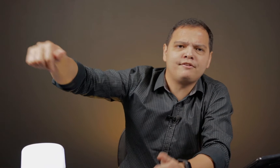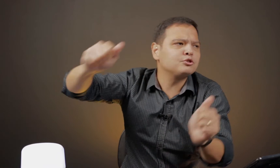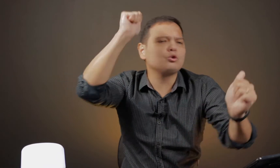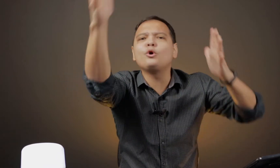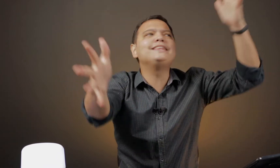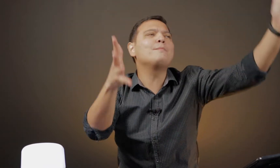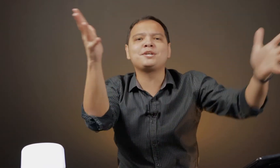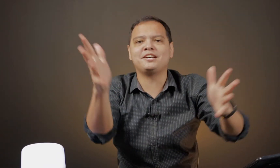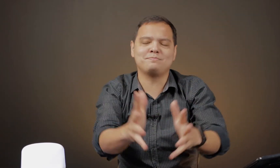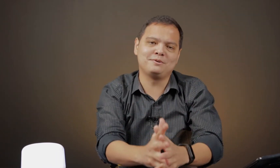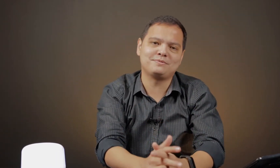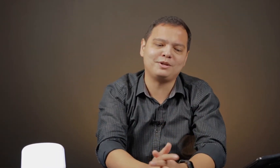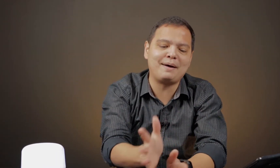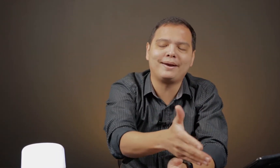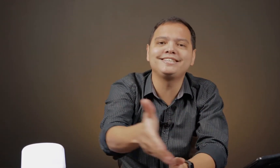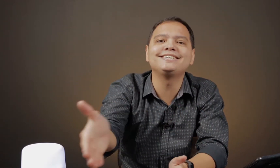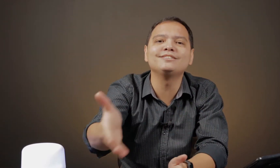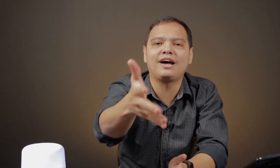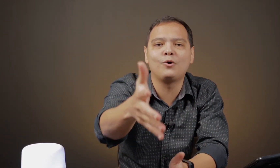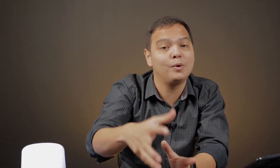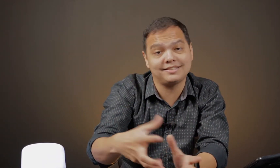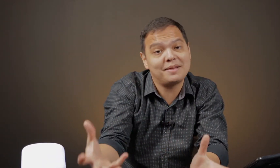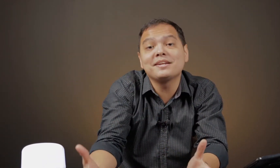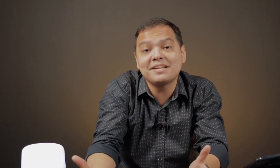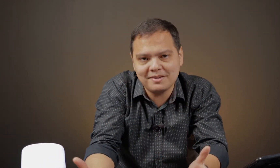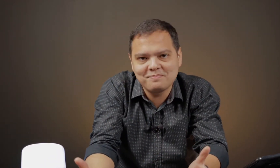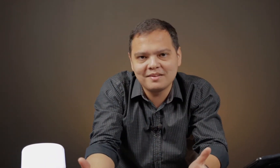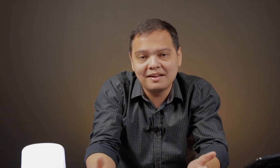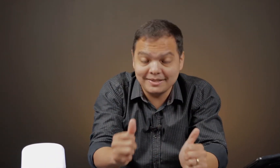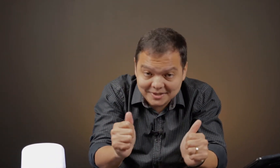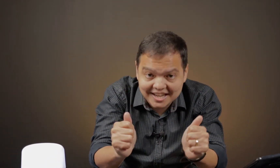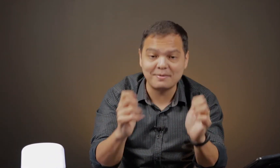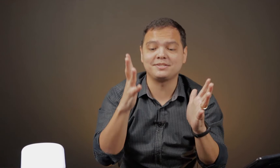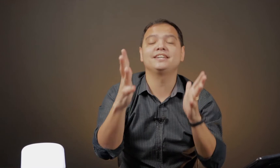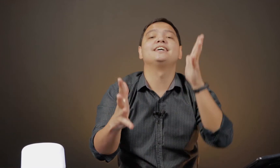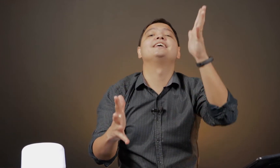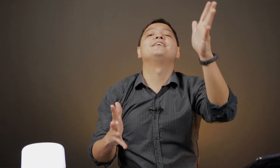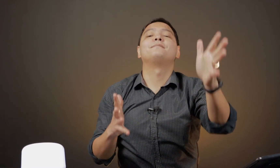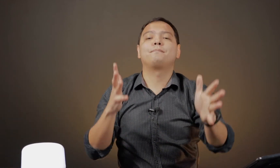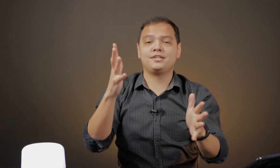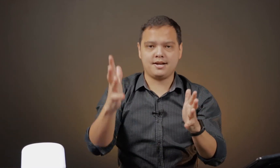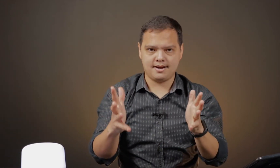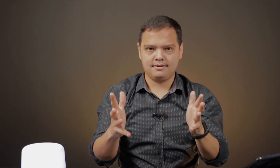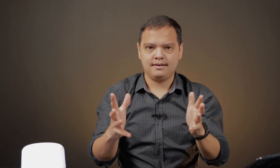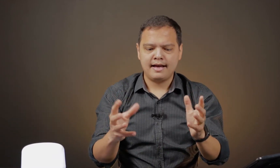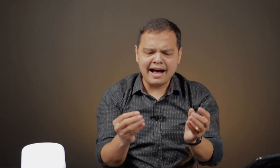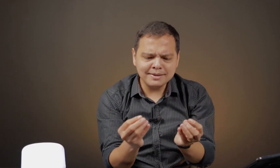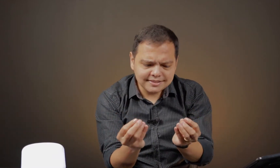frente todo doidão, mexendo as mãos. Eu estava praticando na rua sem perceber. Mas é um exemplo para você praticar. Ah, mas e se eu